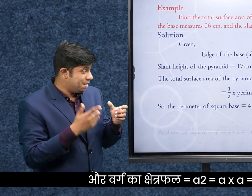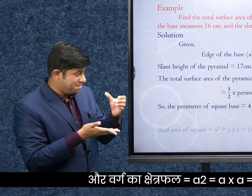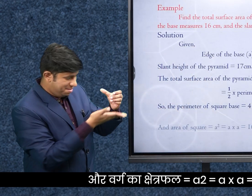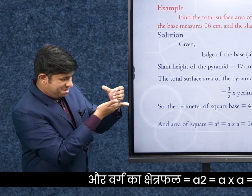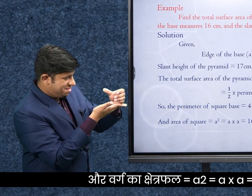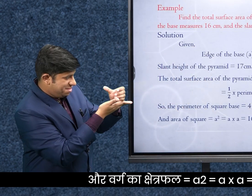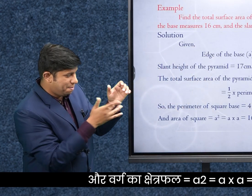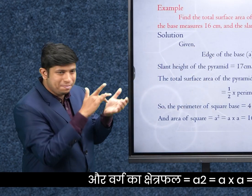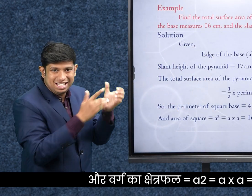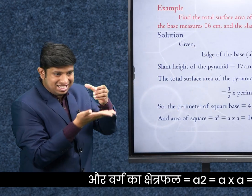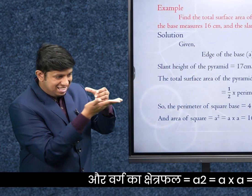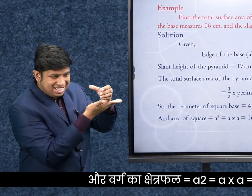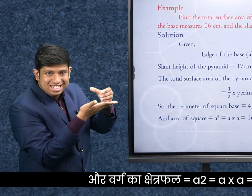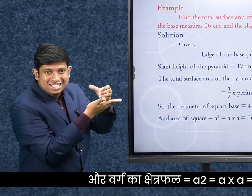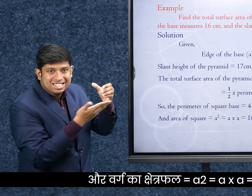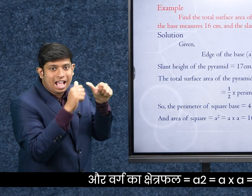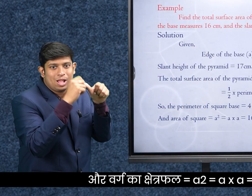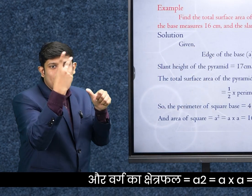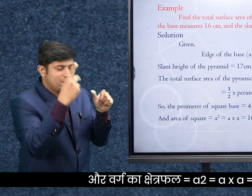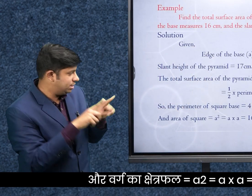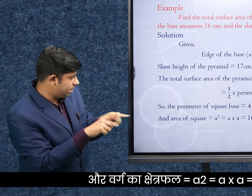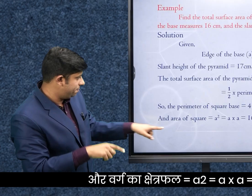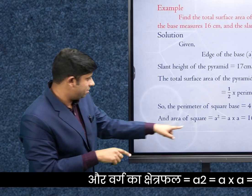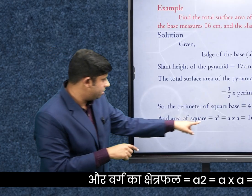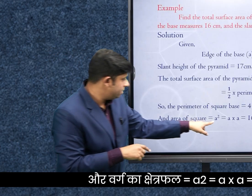और वर्ग का क्षेत्रफल इज इक्वल ए स्क्वायर इज इक्वल ए